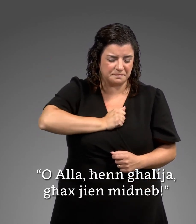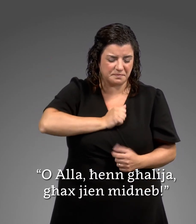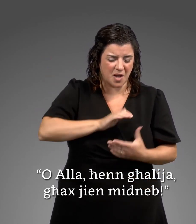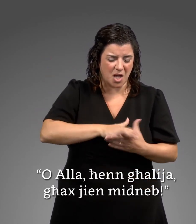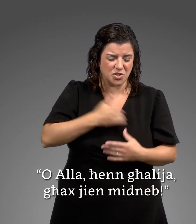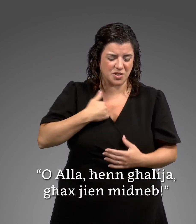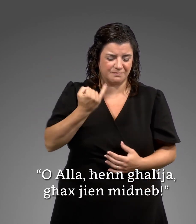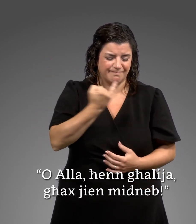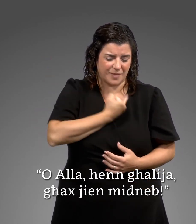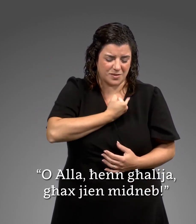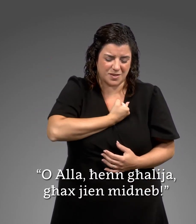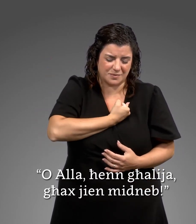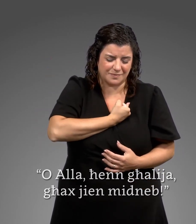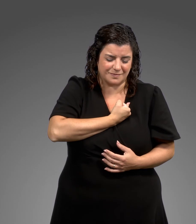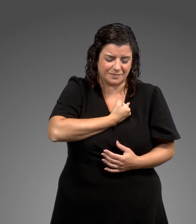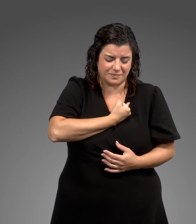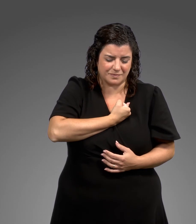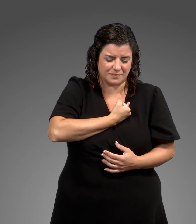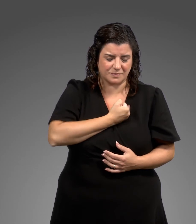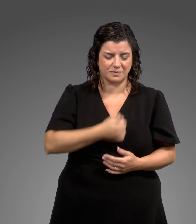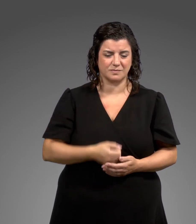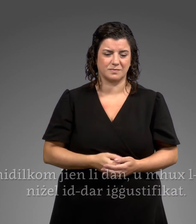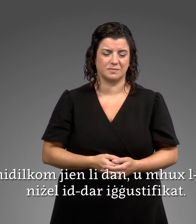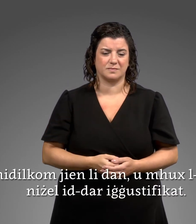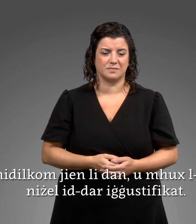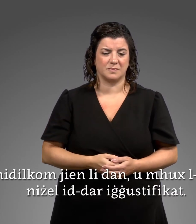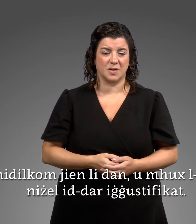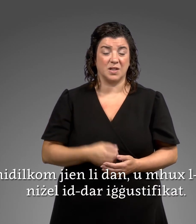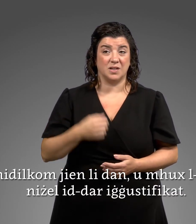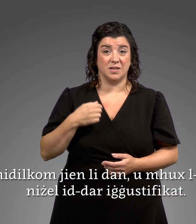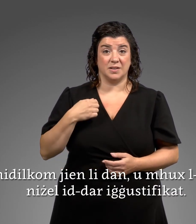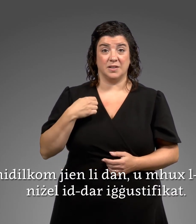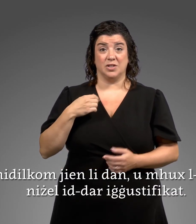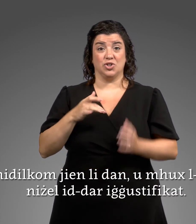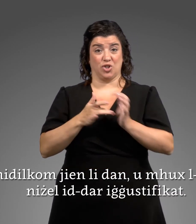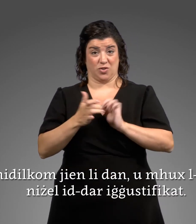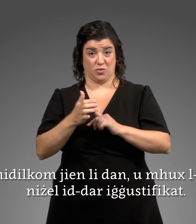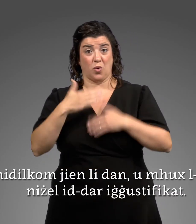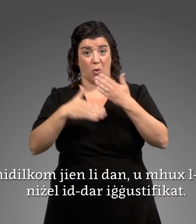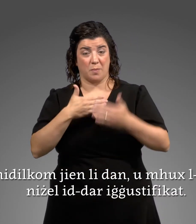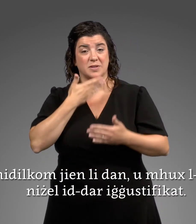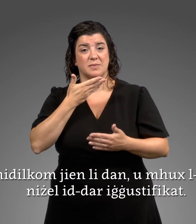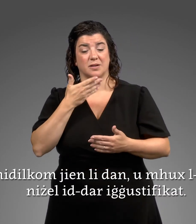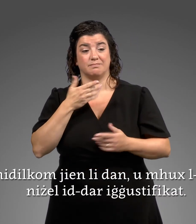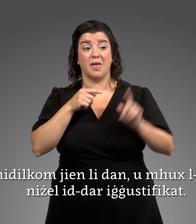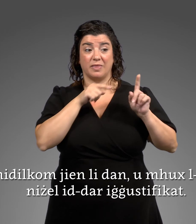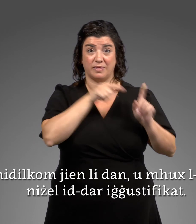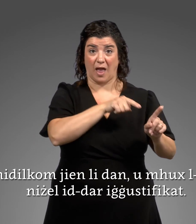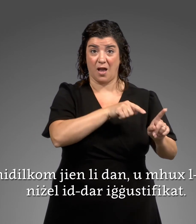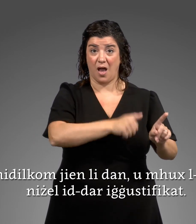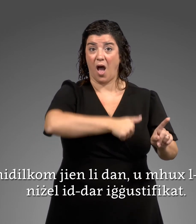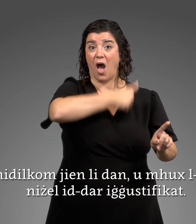Aħx jimmidnib Najdilkom jinn lidan U mux liħor